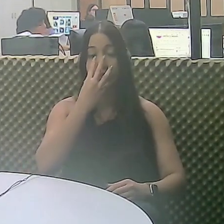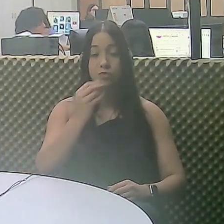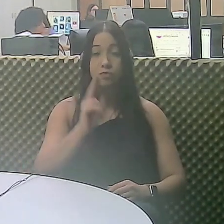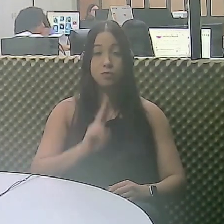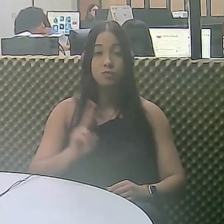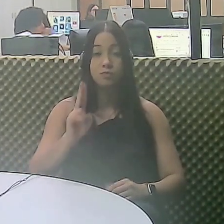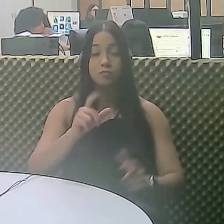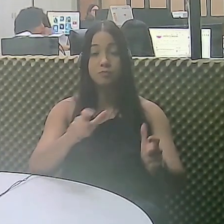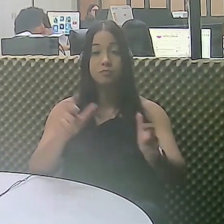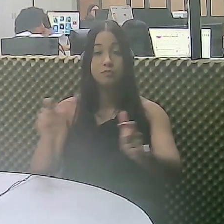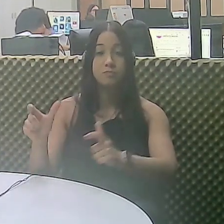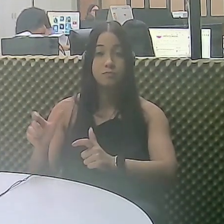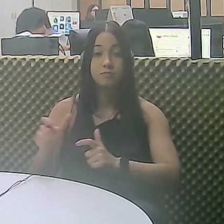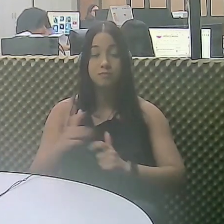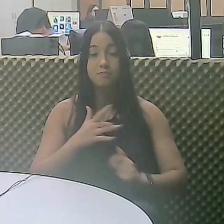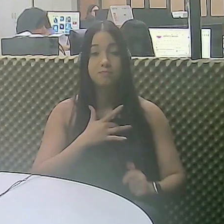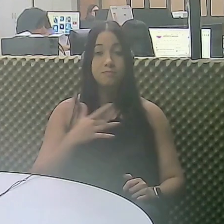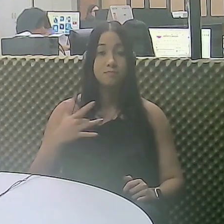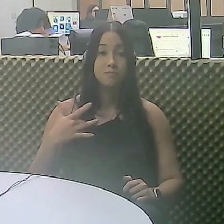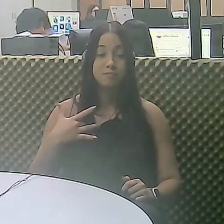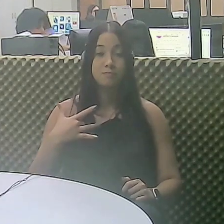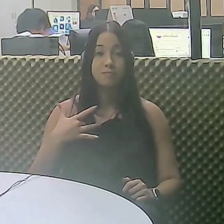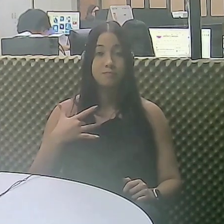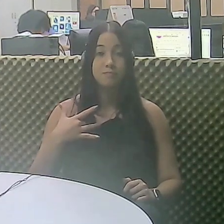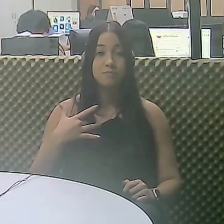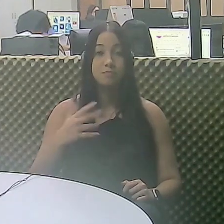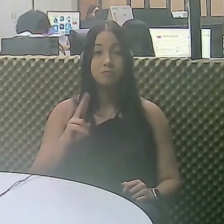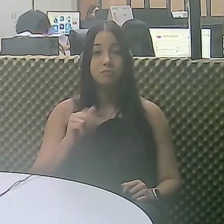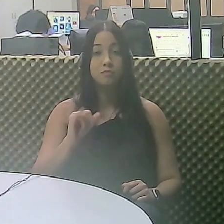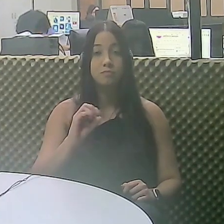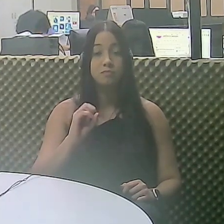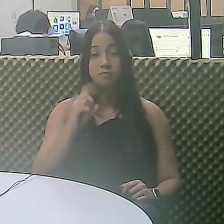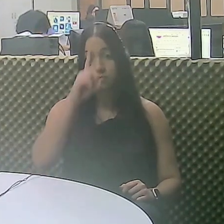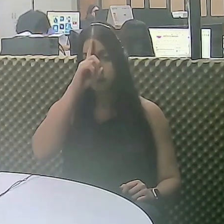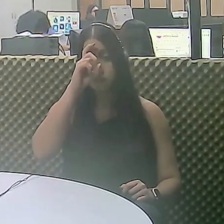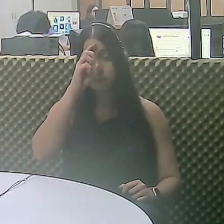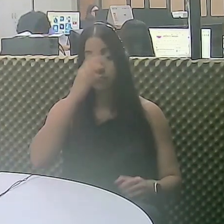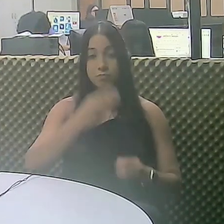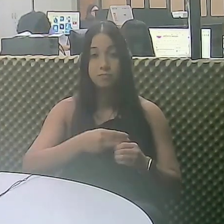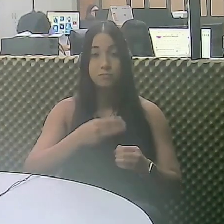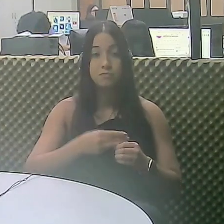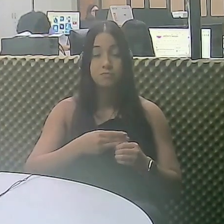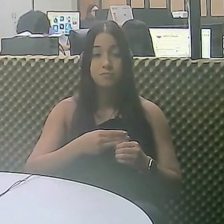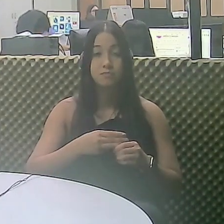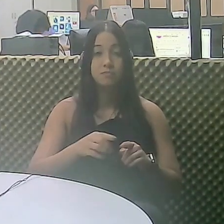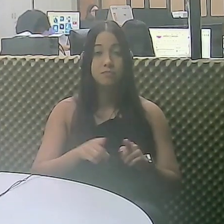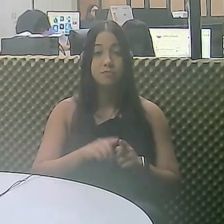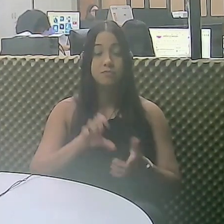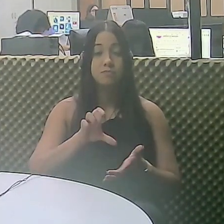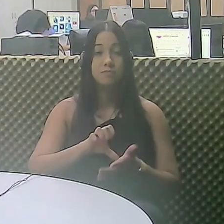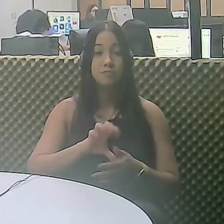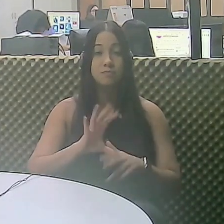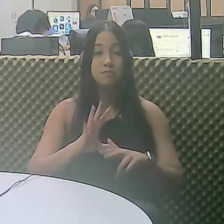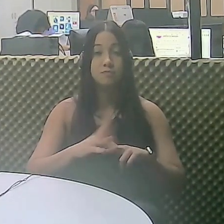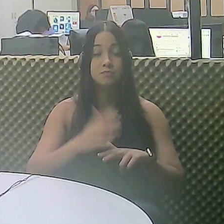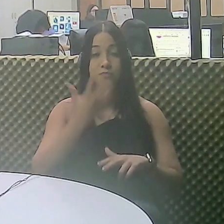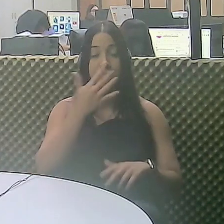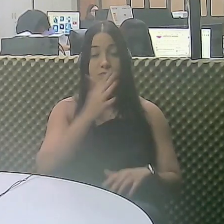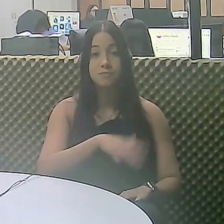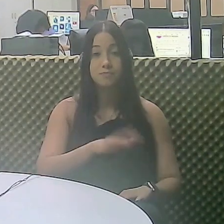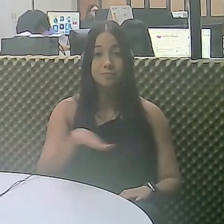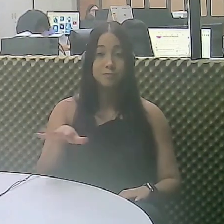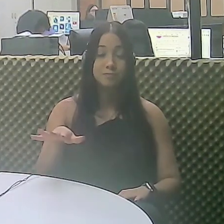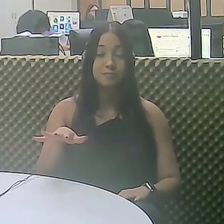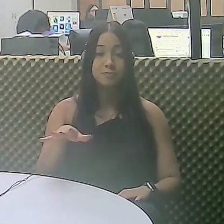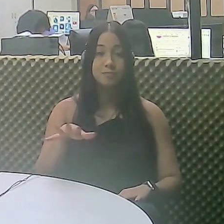outros pontos da rede de saúde da cidade demais ois Hospital Municipal e anexo centro de internação Pediátrico